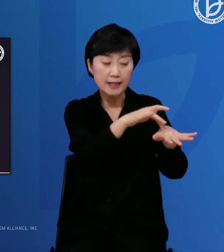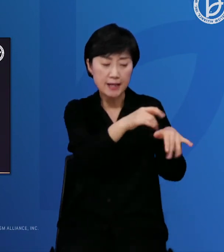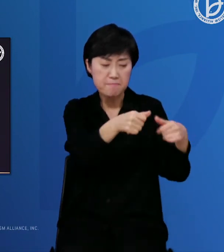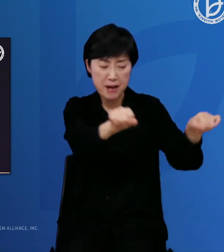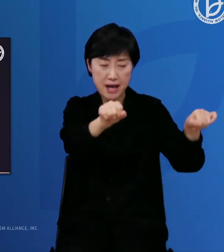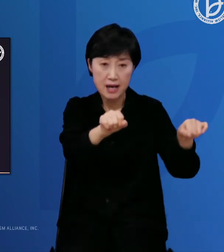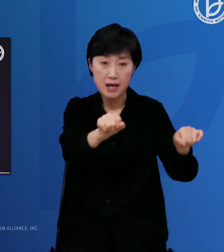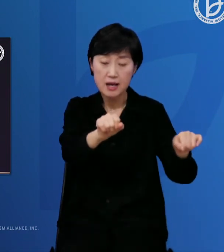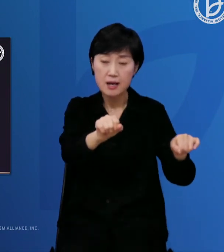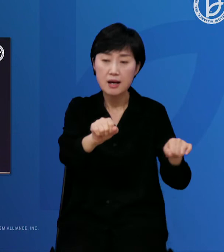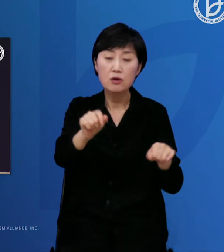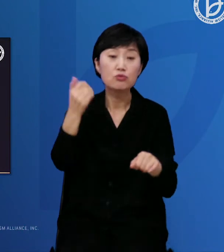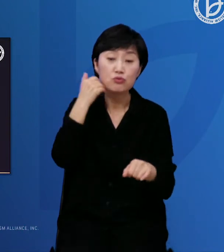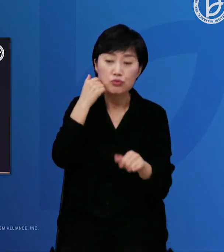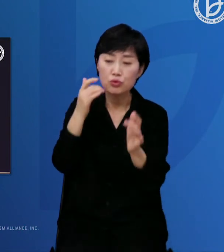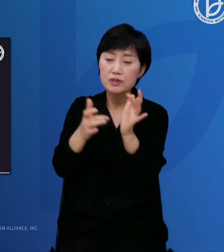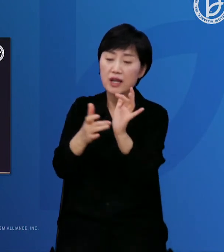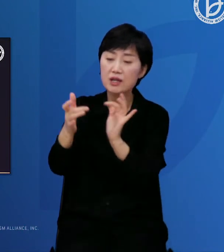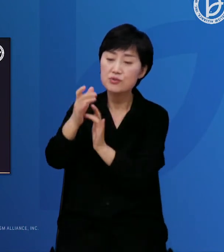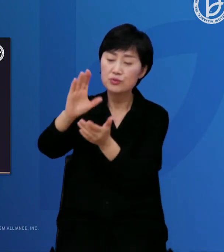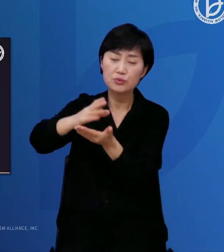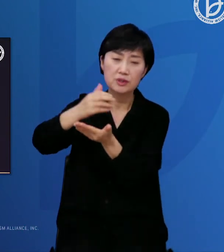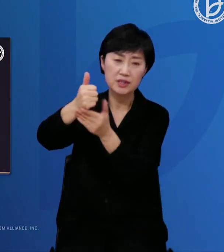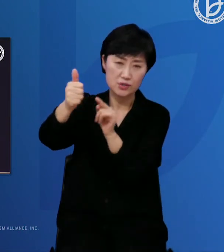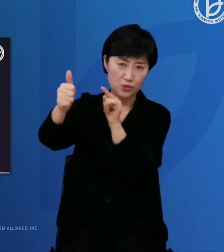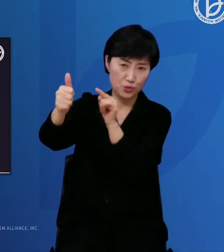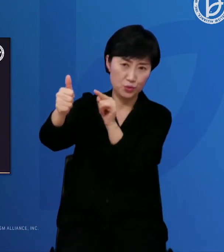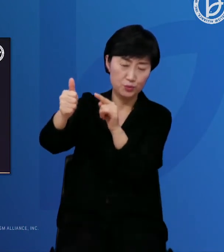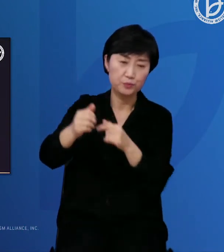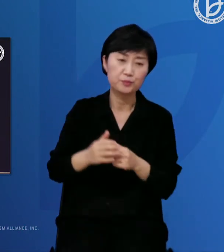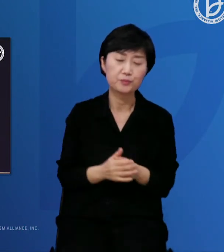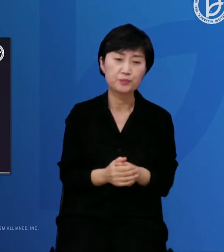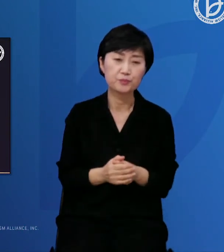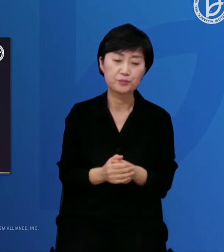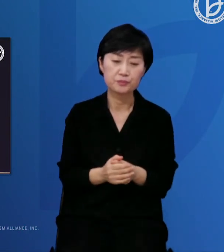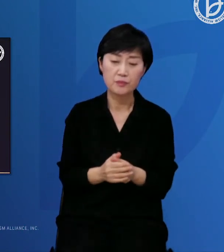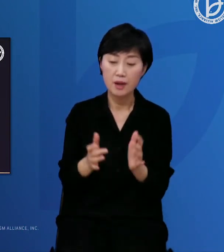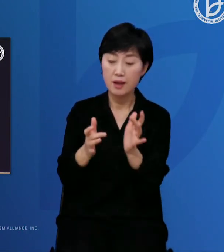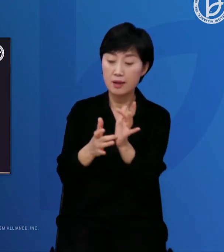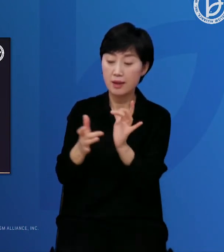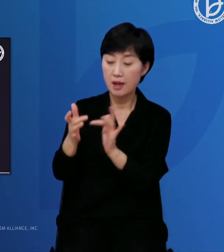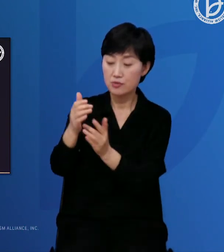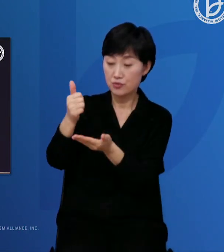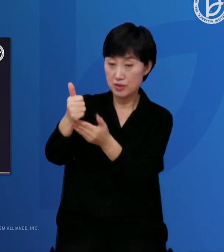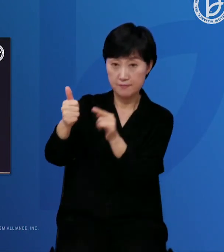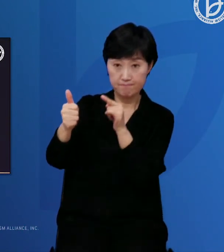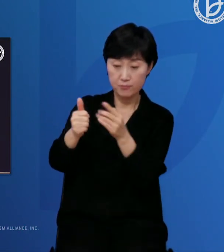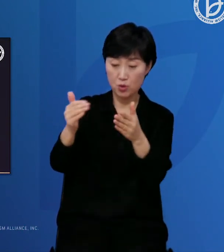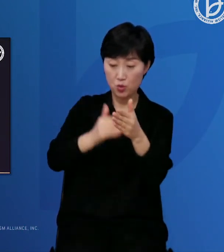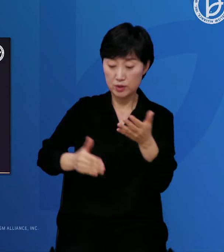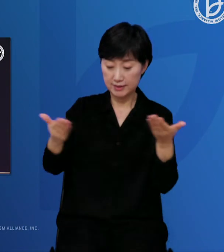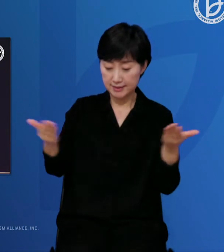that God completely broke down and shattered the powers of Satan. 예수님께서 이제 시작하기 위해서요,